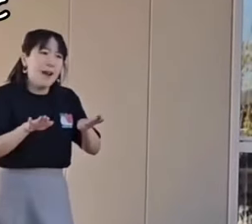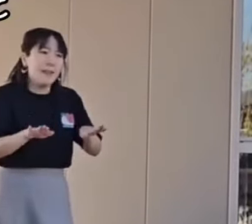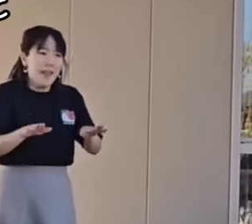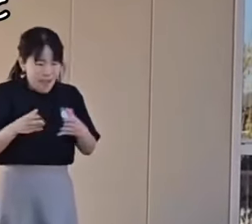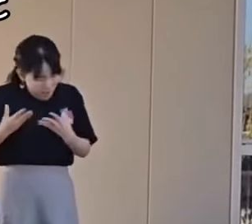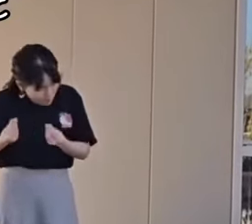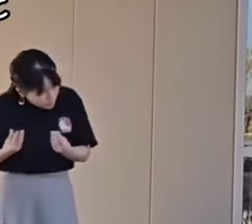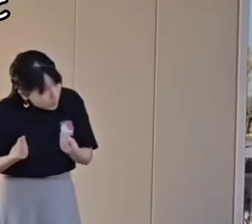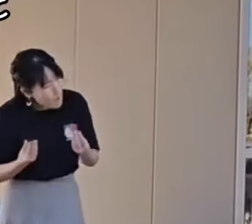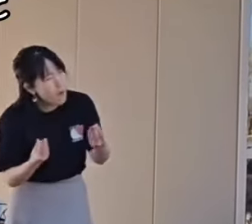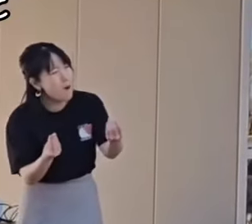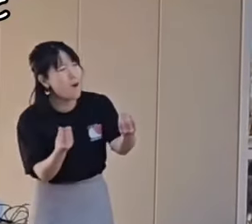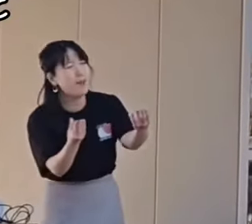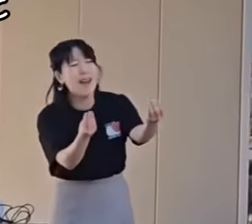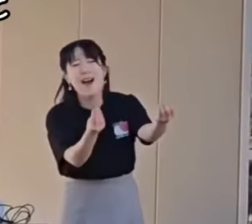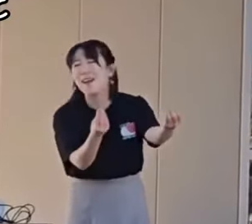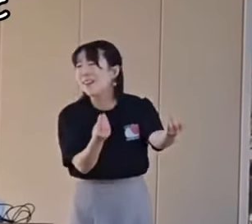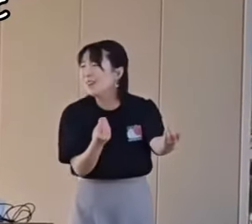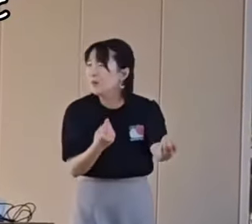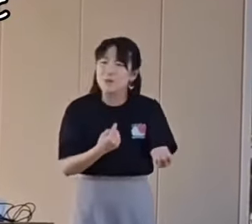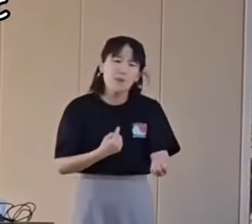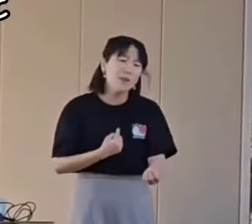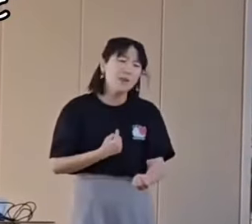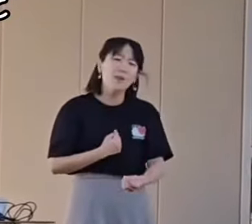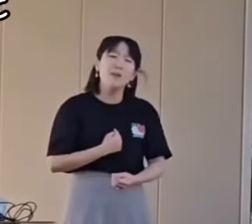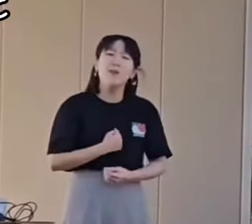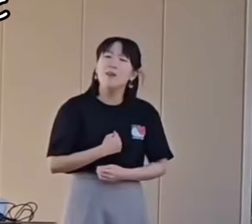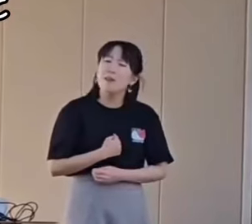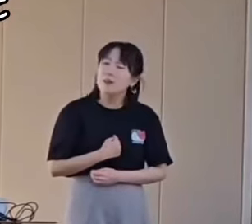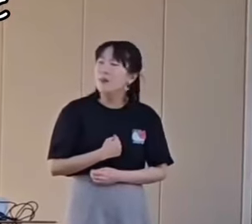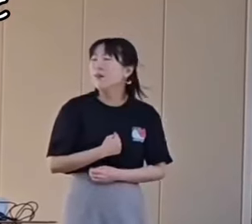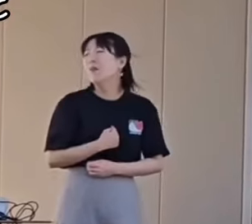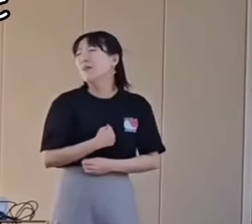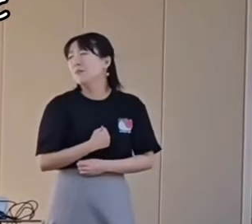今でもそうだけど、